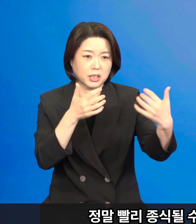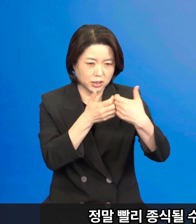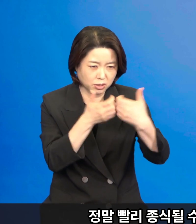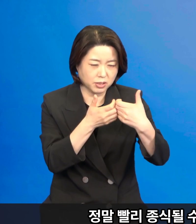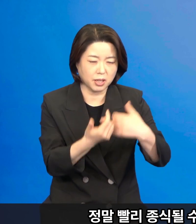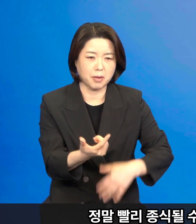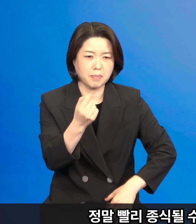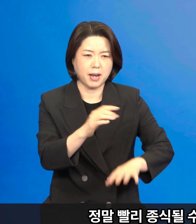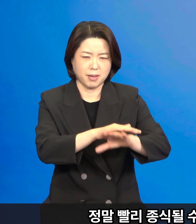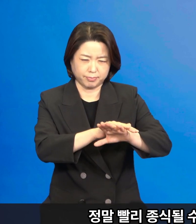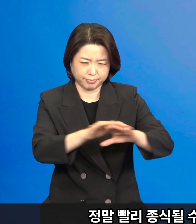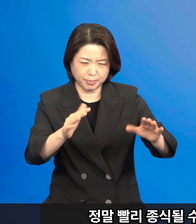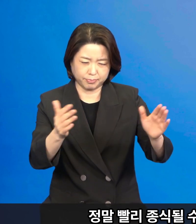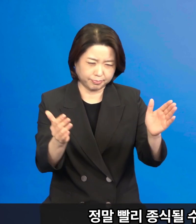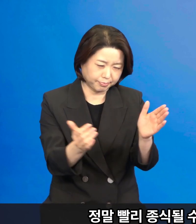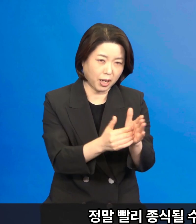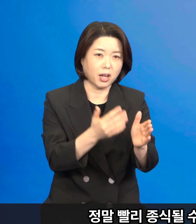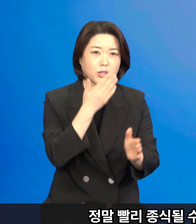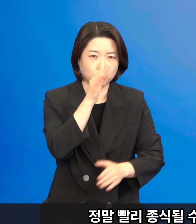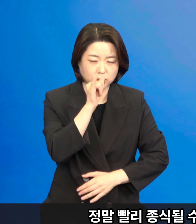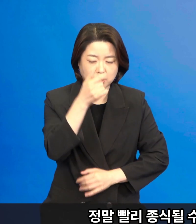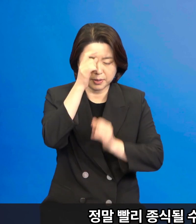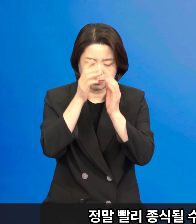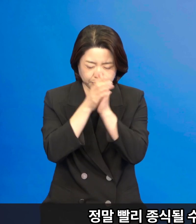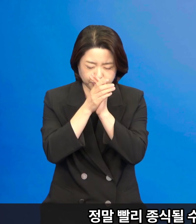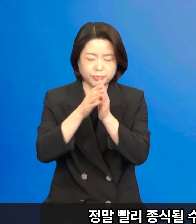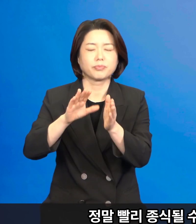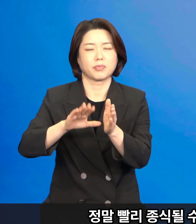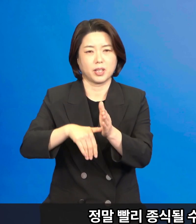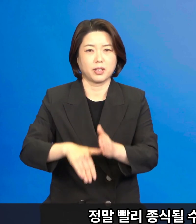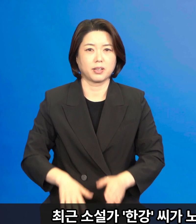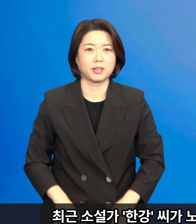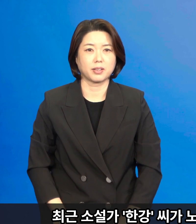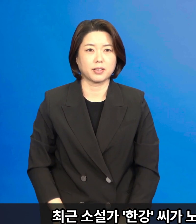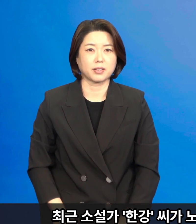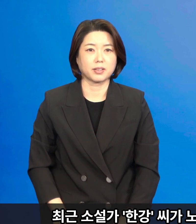빨리 종식될 수 있도록 우리는 기도해야 될 때입니다.